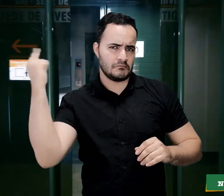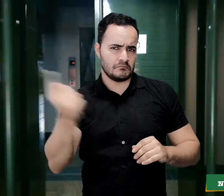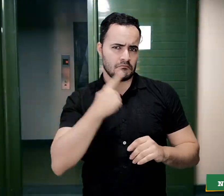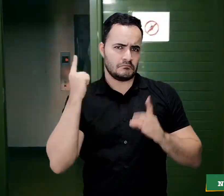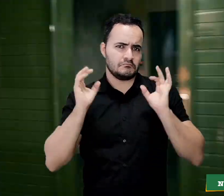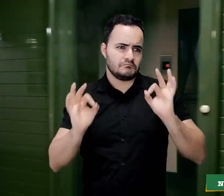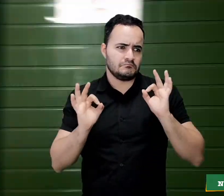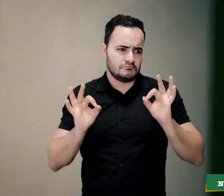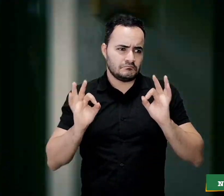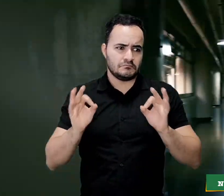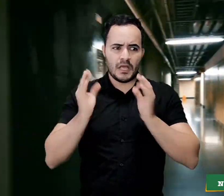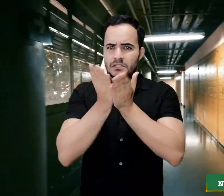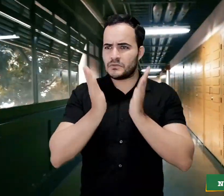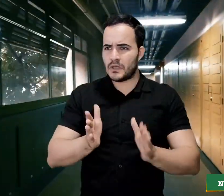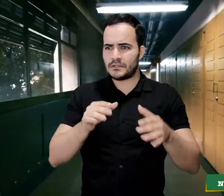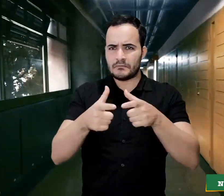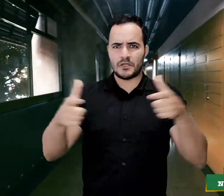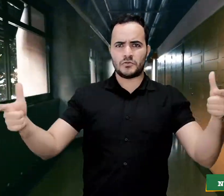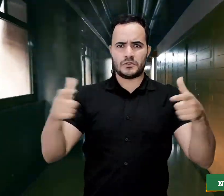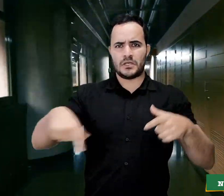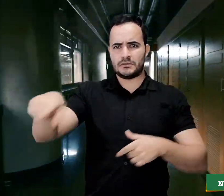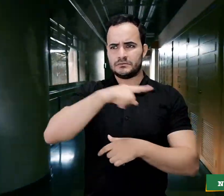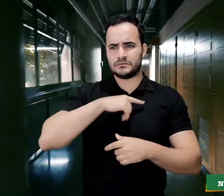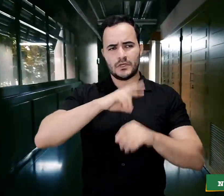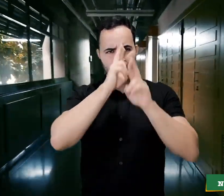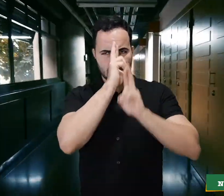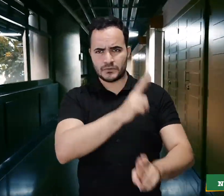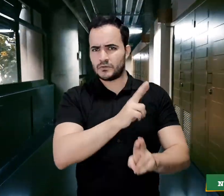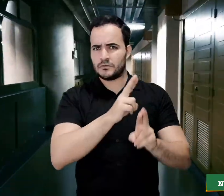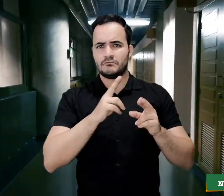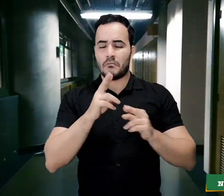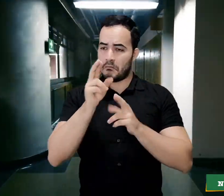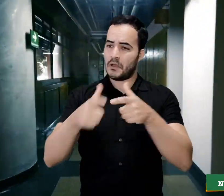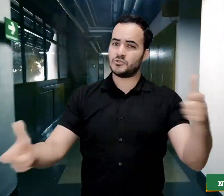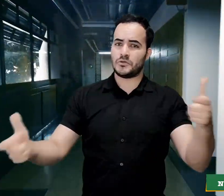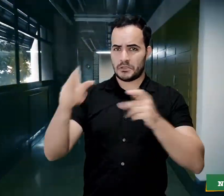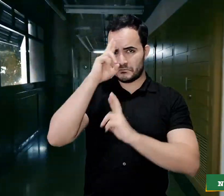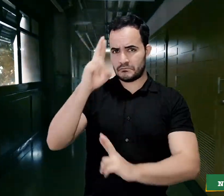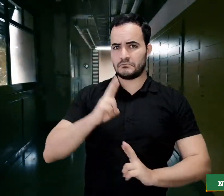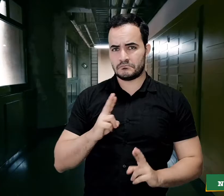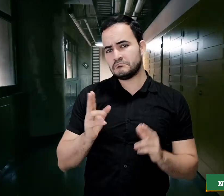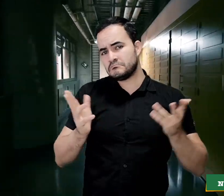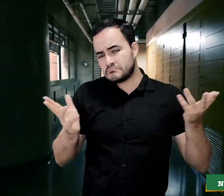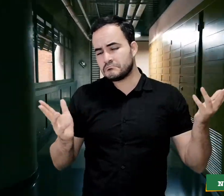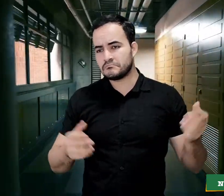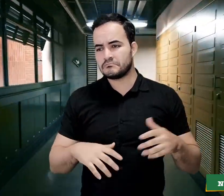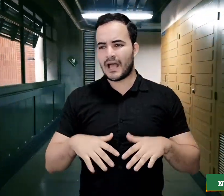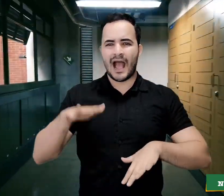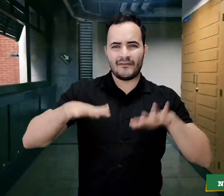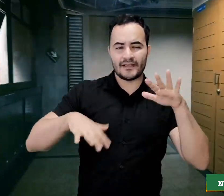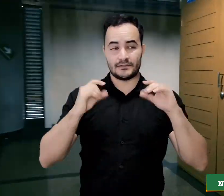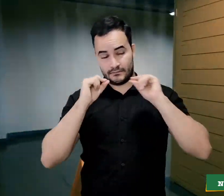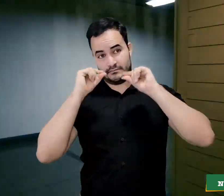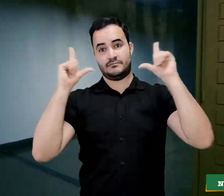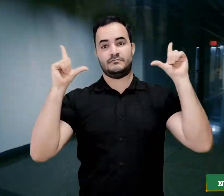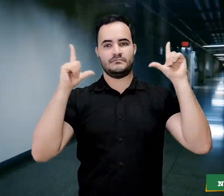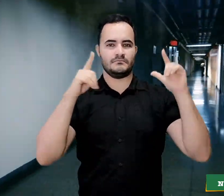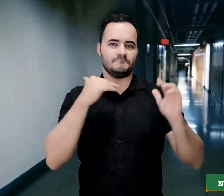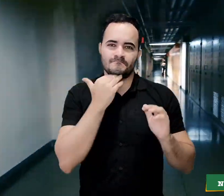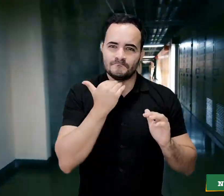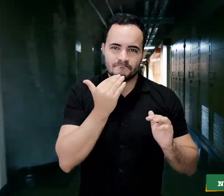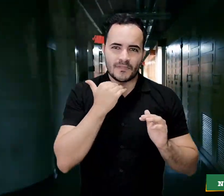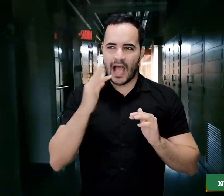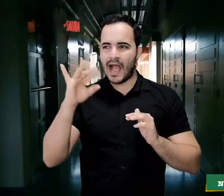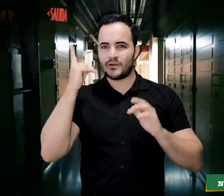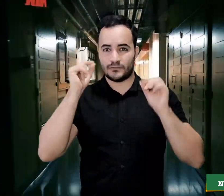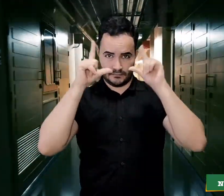la gran mayoría de los estudiantes son muy respetuosos. Tal vez quizá haya como algún tipo de sorpresas, no sé,